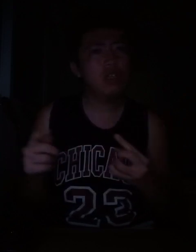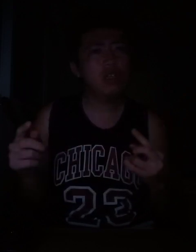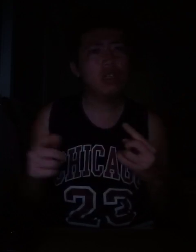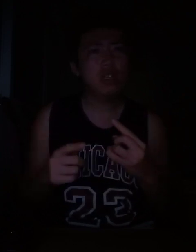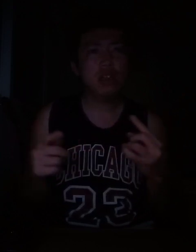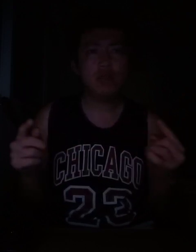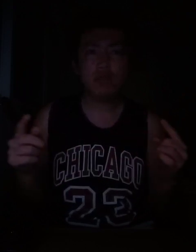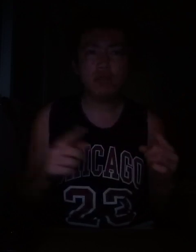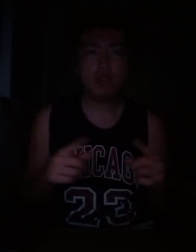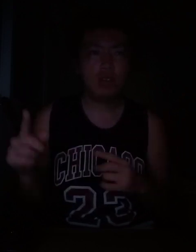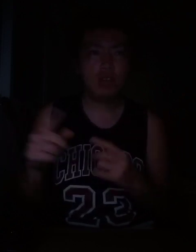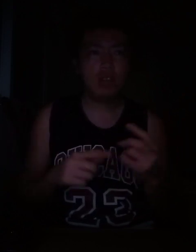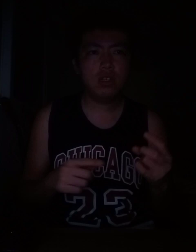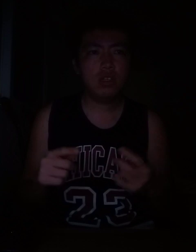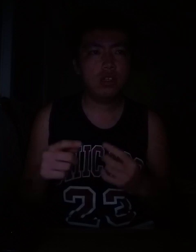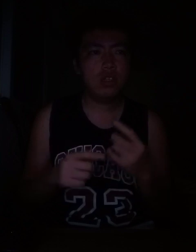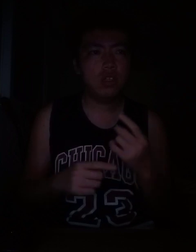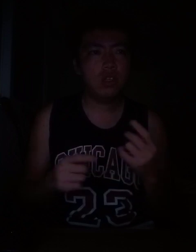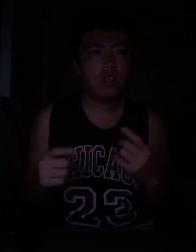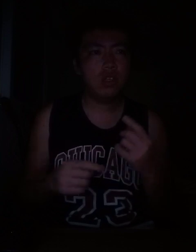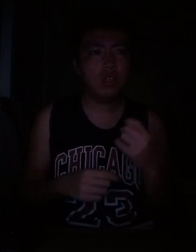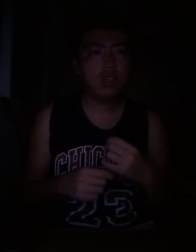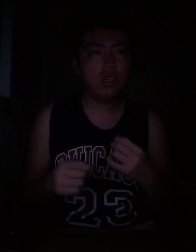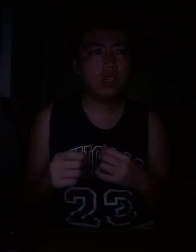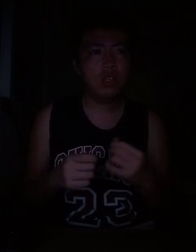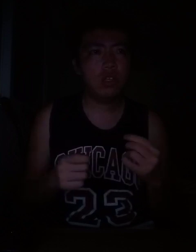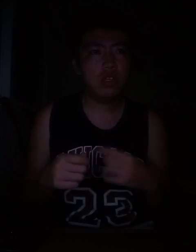모시고 산다고 하지는 않으니까요. 여러분 생각은 어떠십니까?